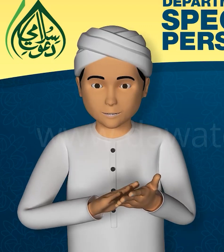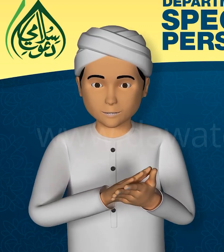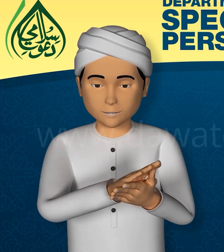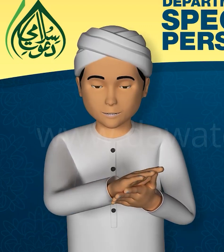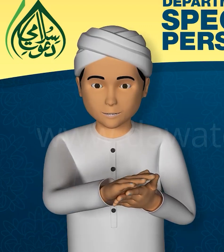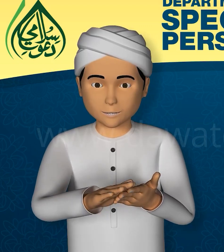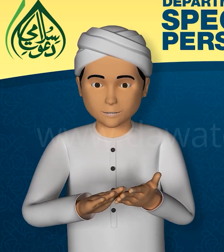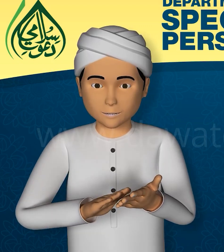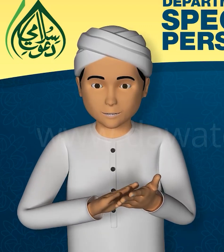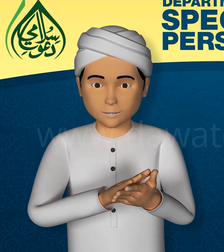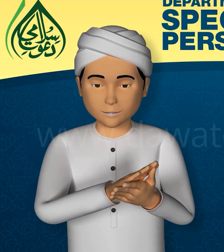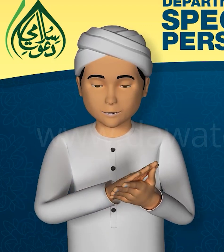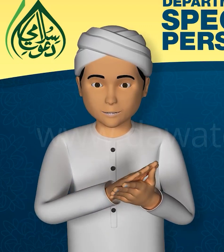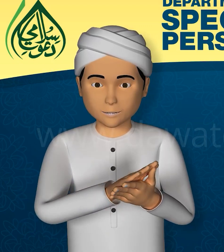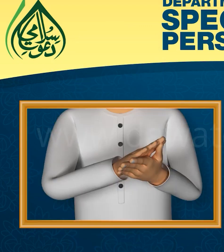खाली